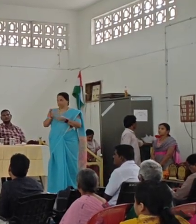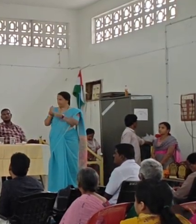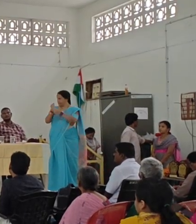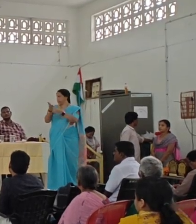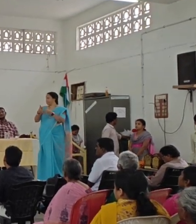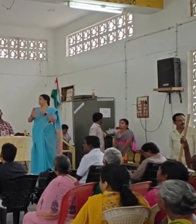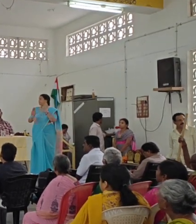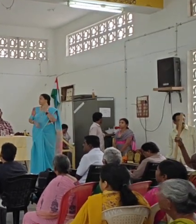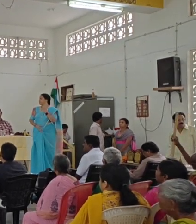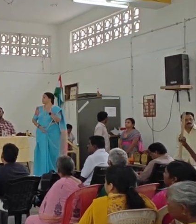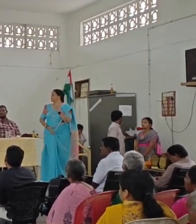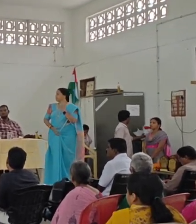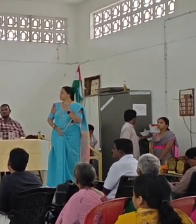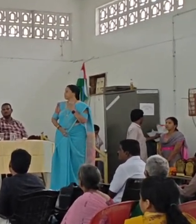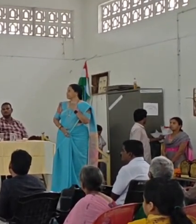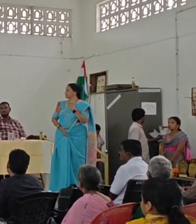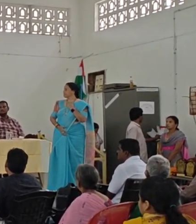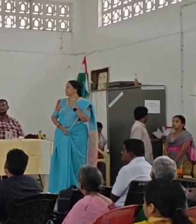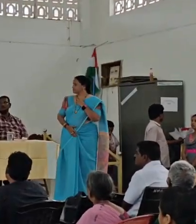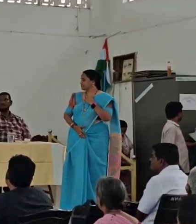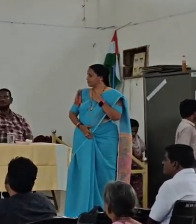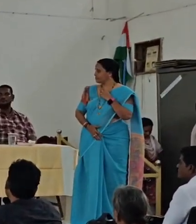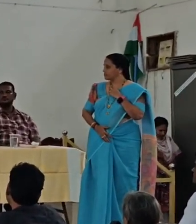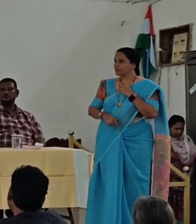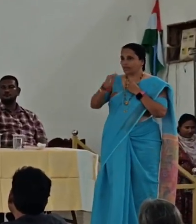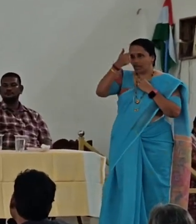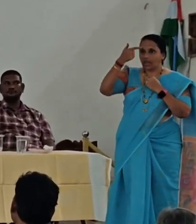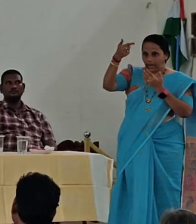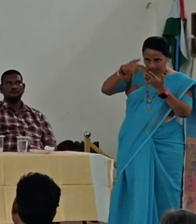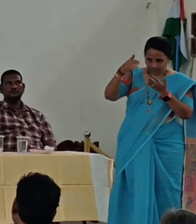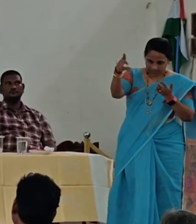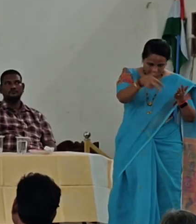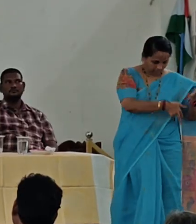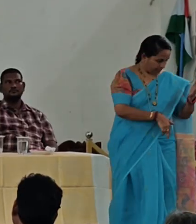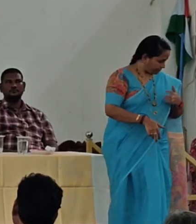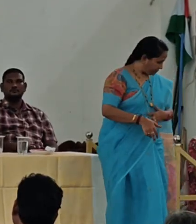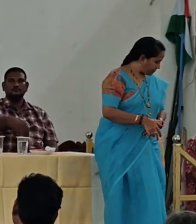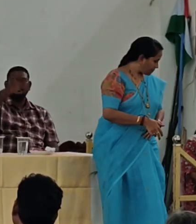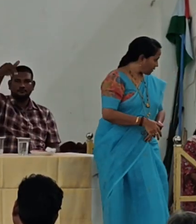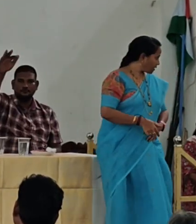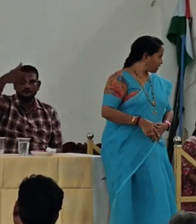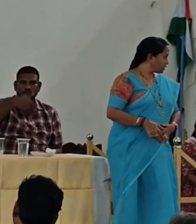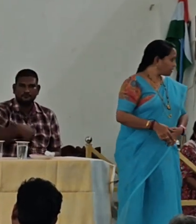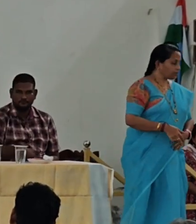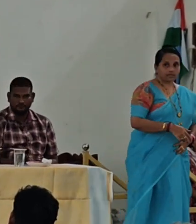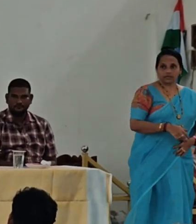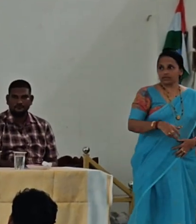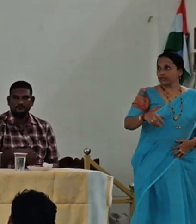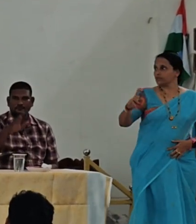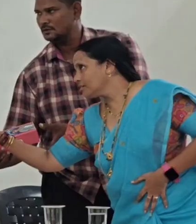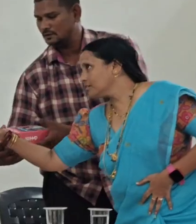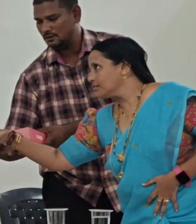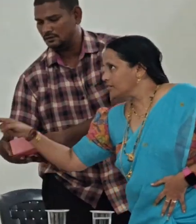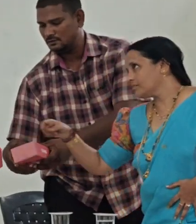వారికి అందజేయడం జరుగుతుంది. ఒక్కొక్కరి పేర్లు పిలుస్తాం. దయచేసి మీరు